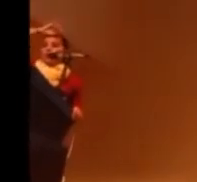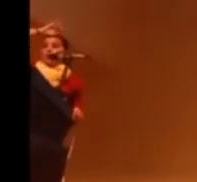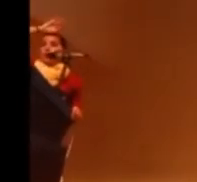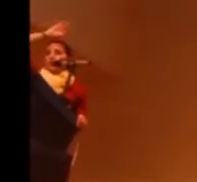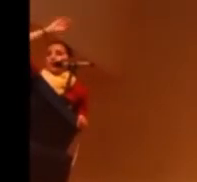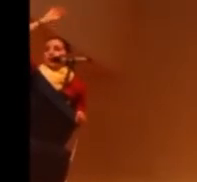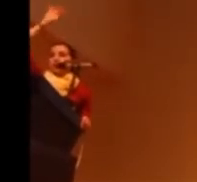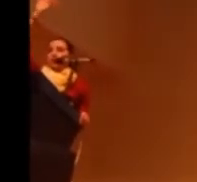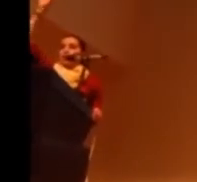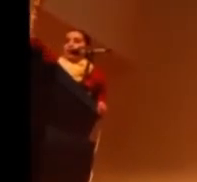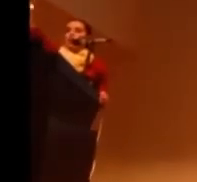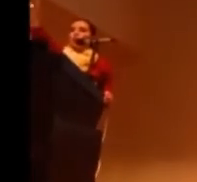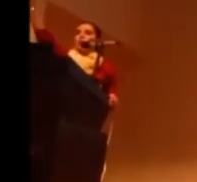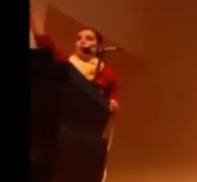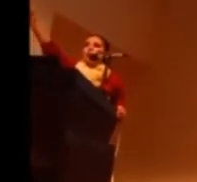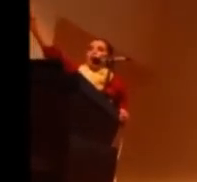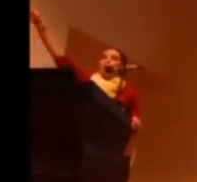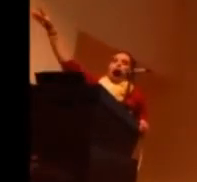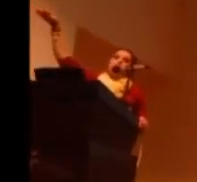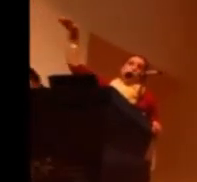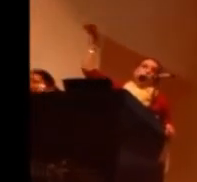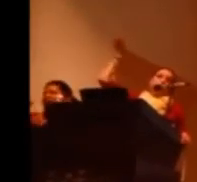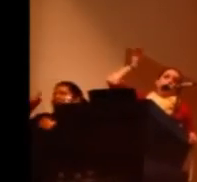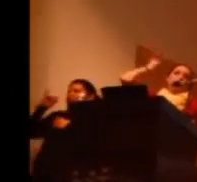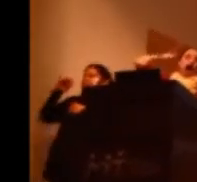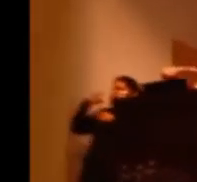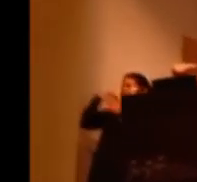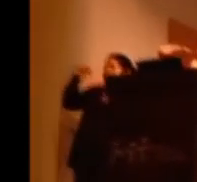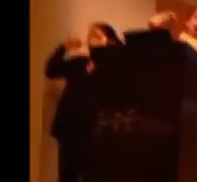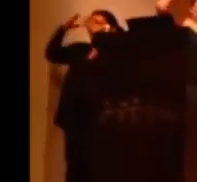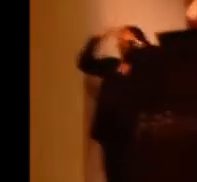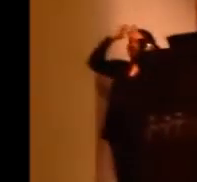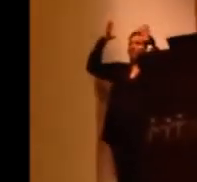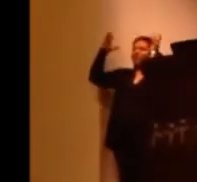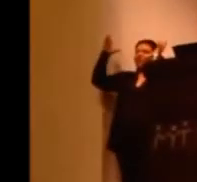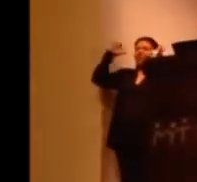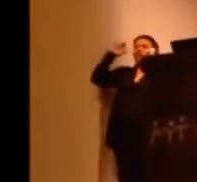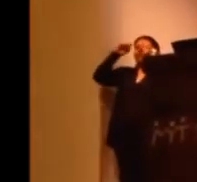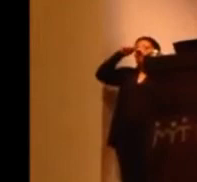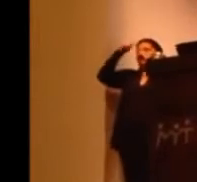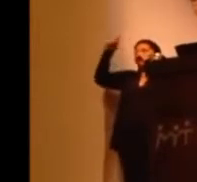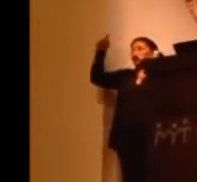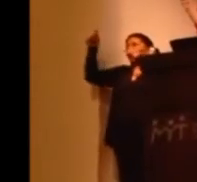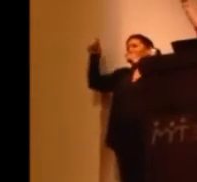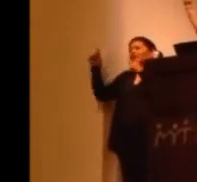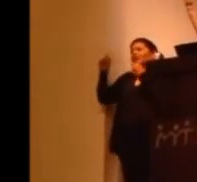y el chocolate ya los llevó al reino del ping-pong y el ping-pong ya lo no sé qué.